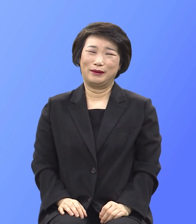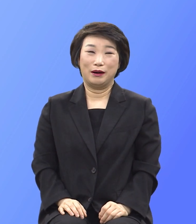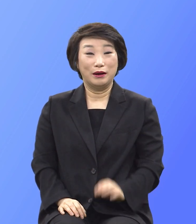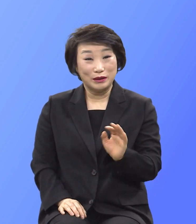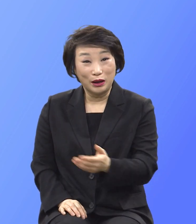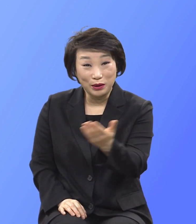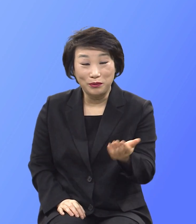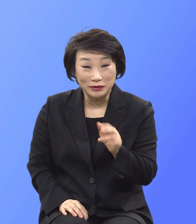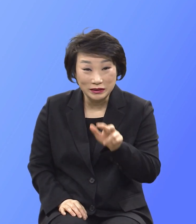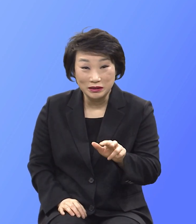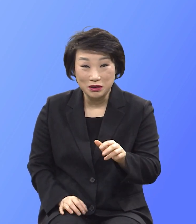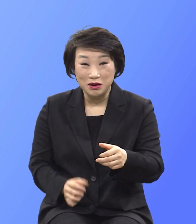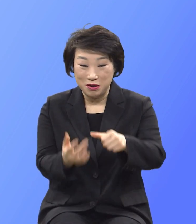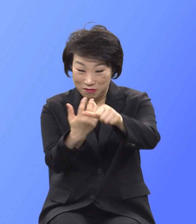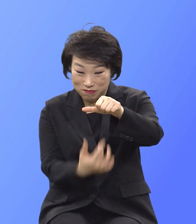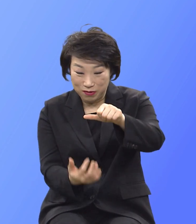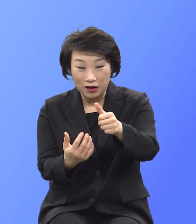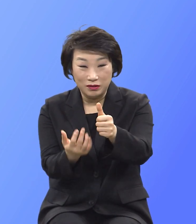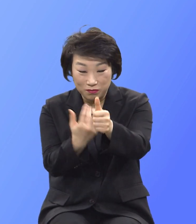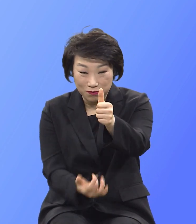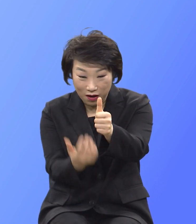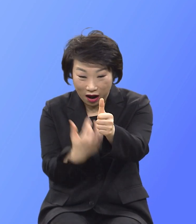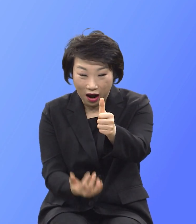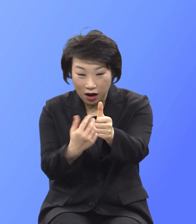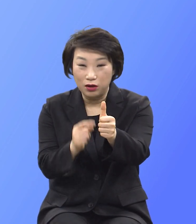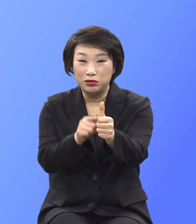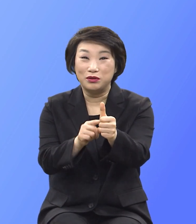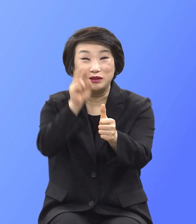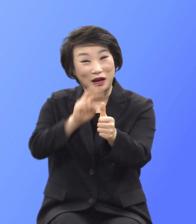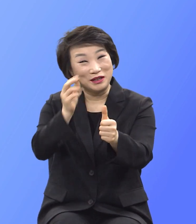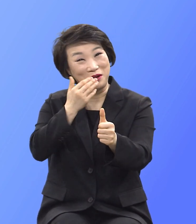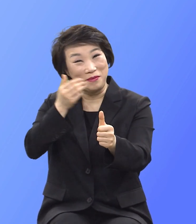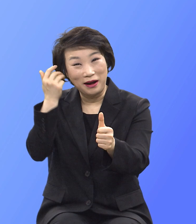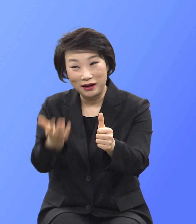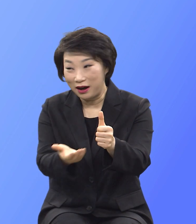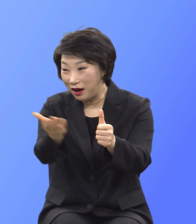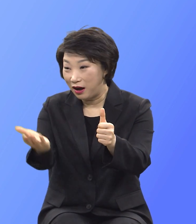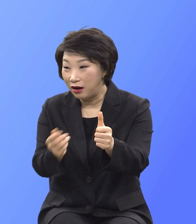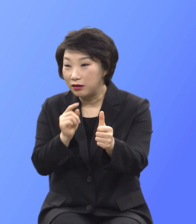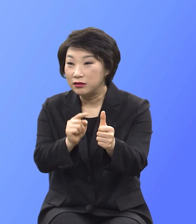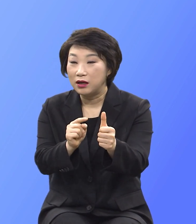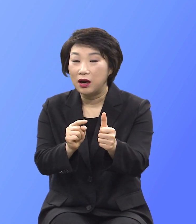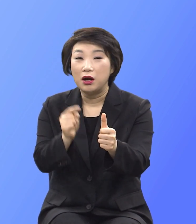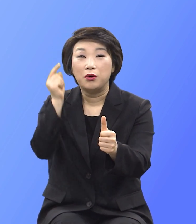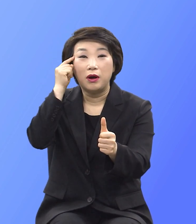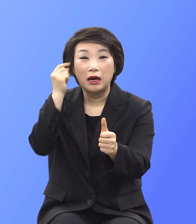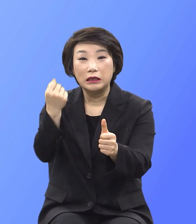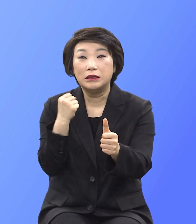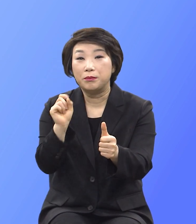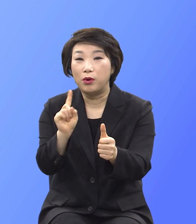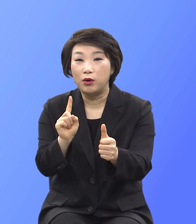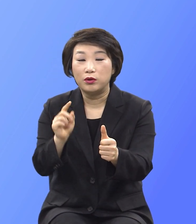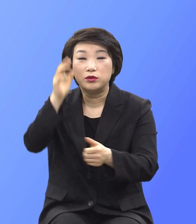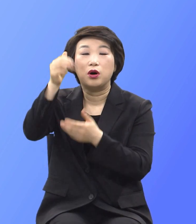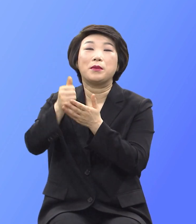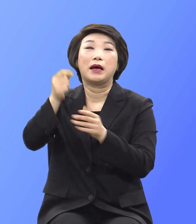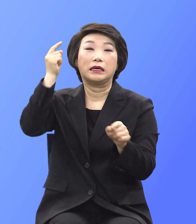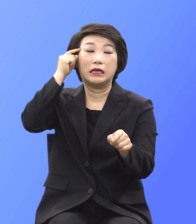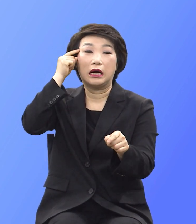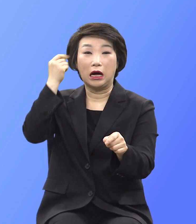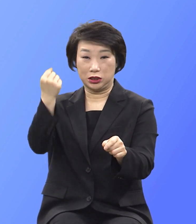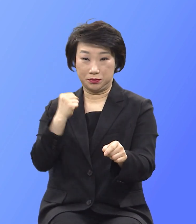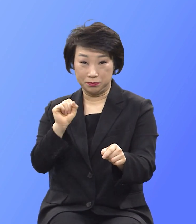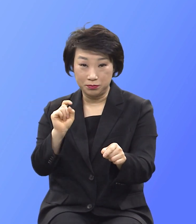아니, 지금 활활 불타고 있는데 어디서 찬양이 나와? 이게 무엇이냐? 성령의